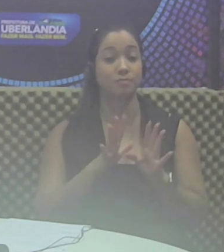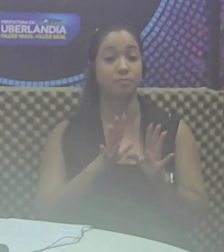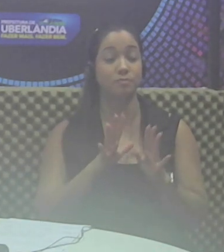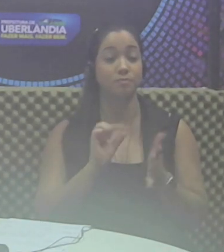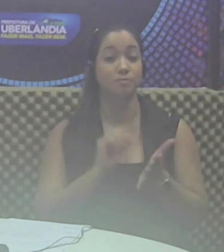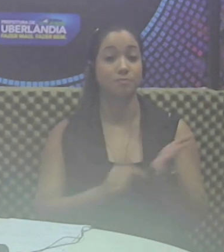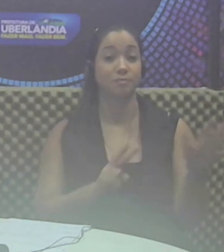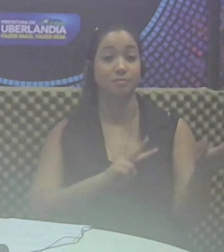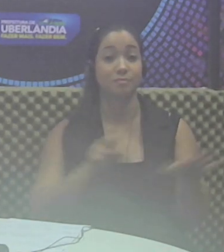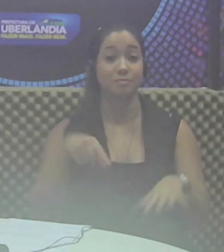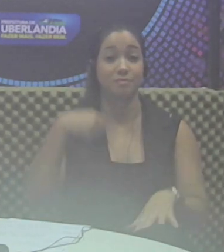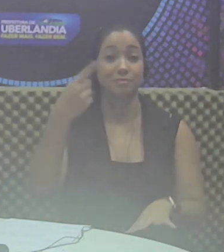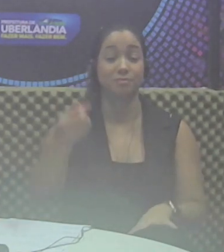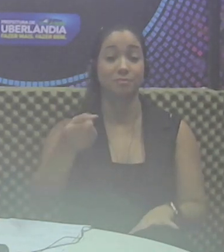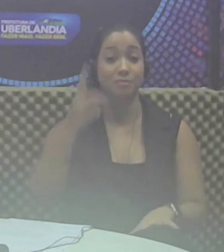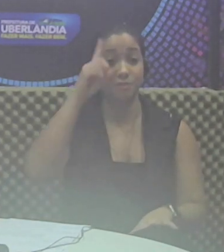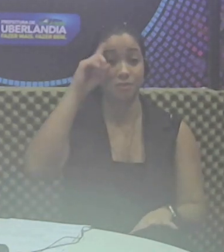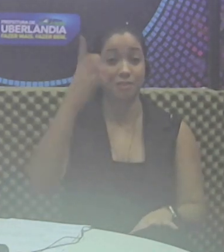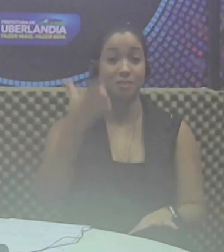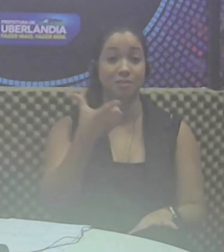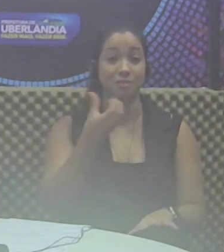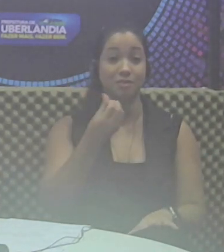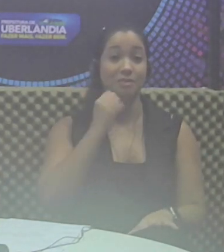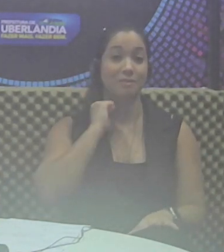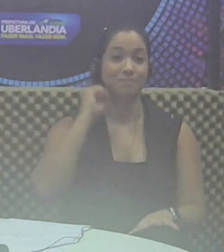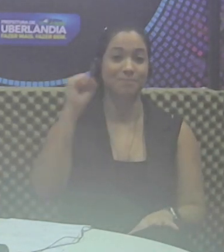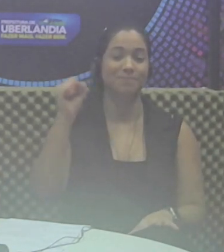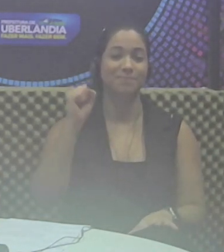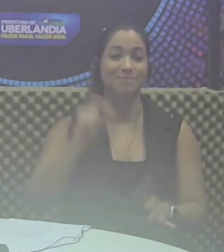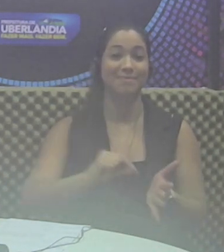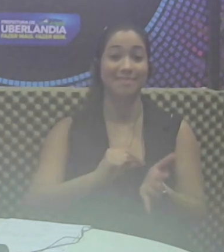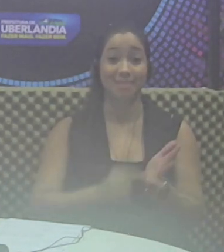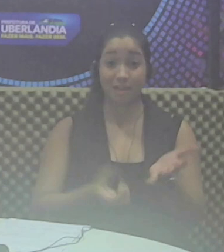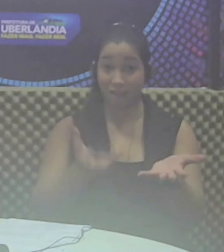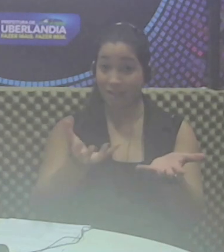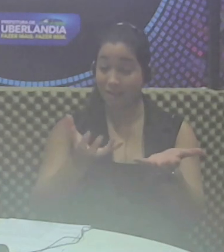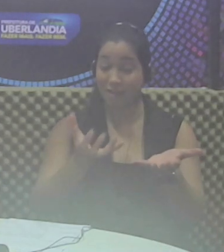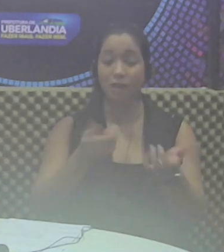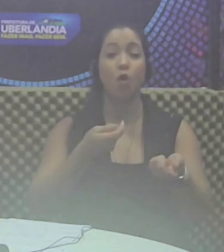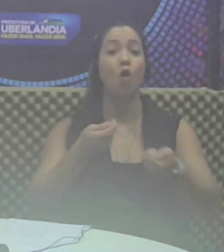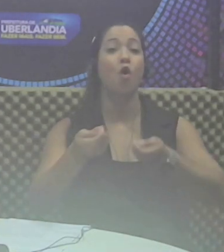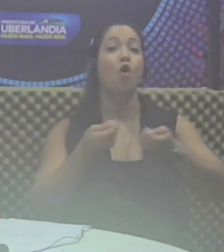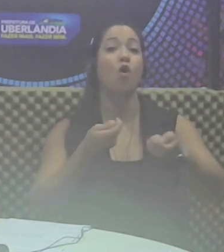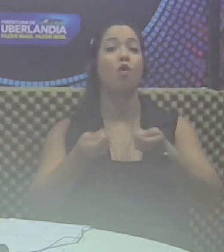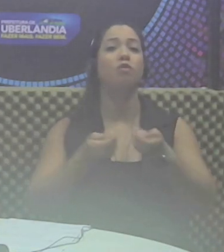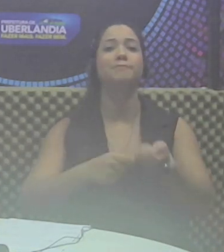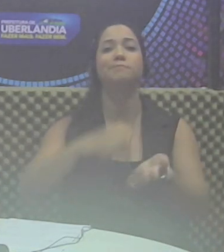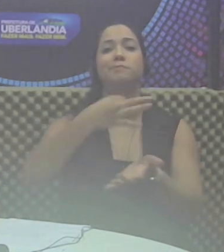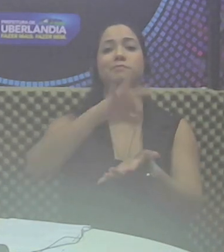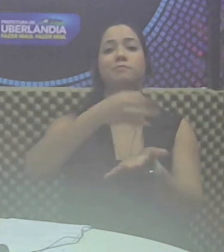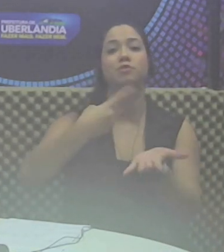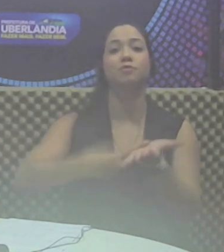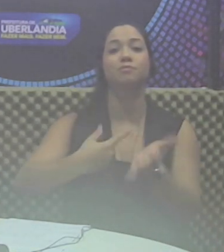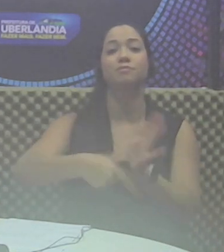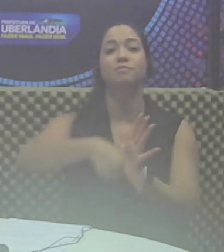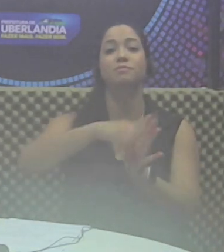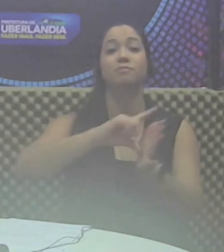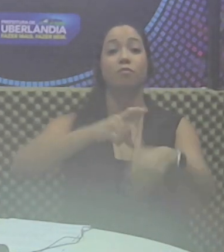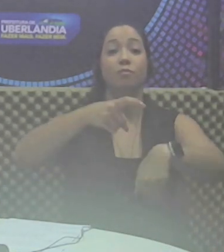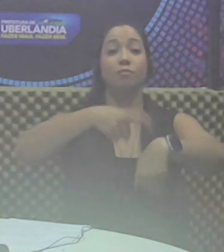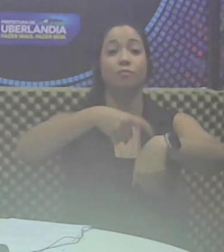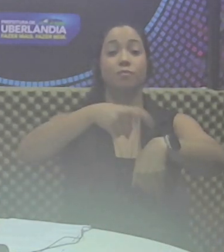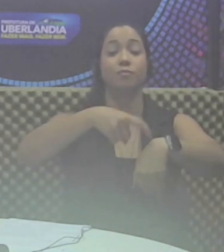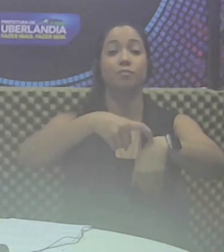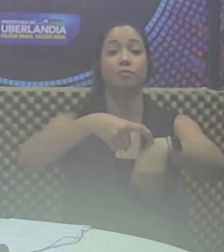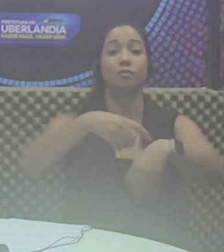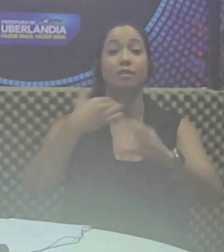semana, encerrando-se em 26 de abril. Para se inscrever, os comerciantes deverão efetuar agendamento prévio de horário por meio